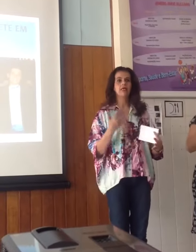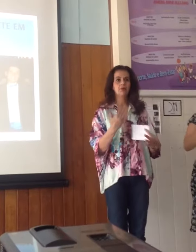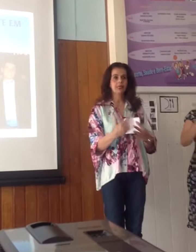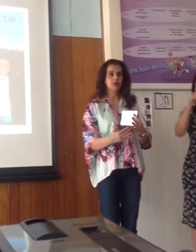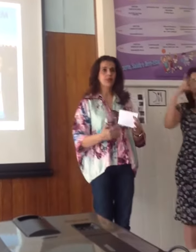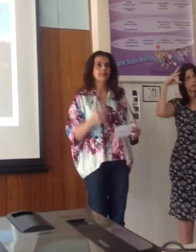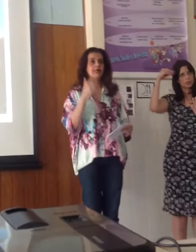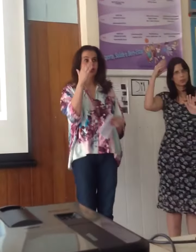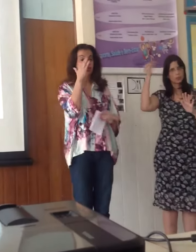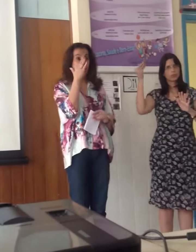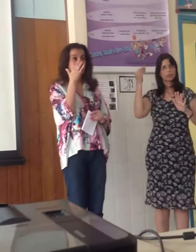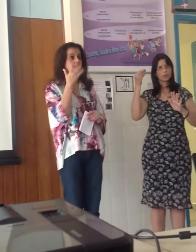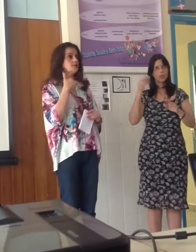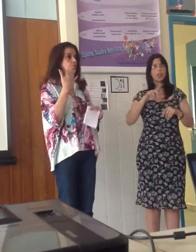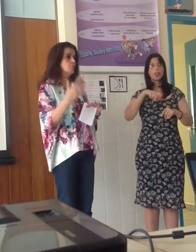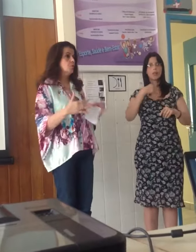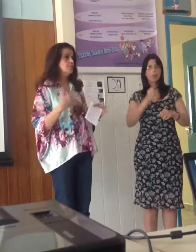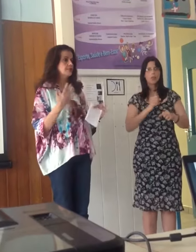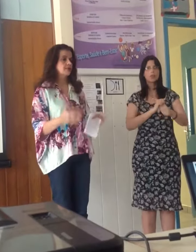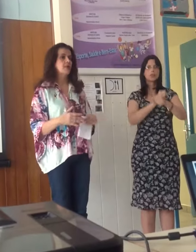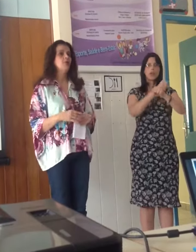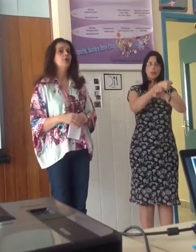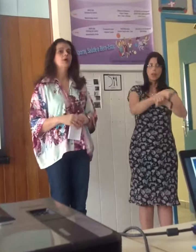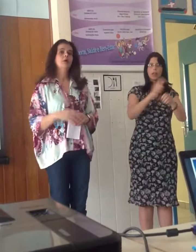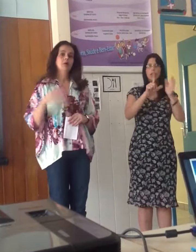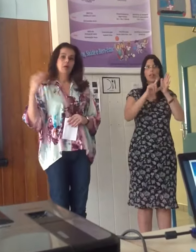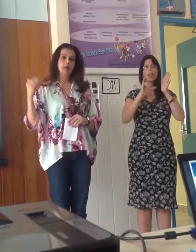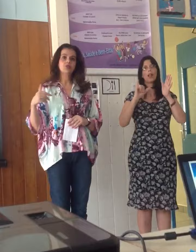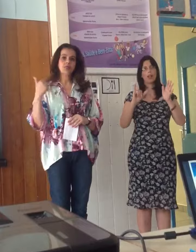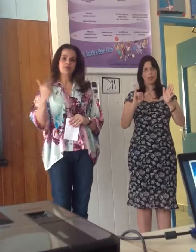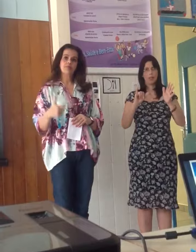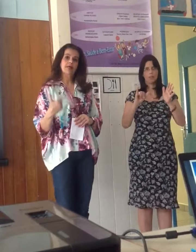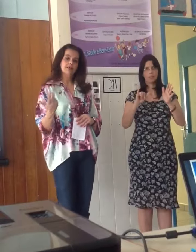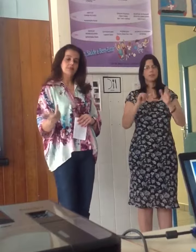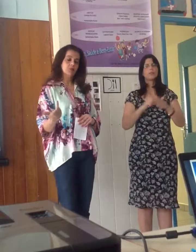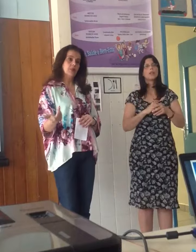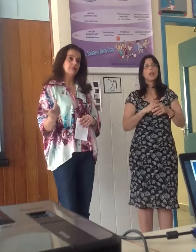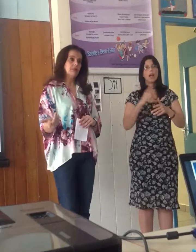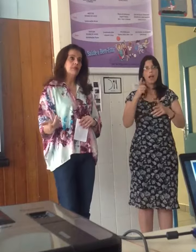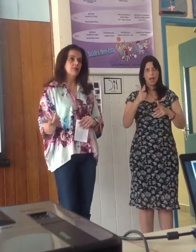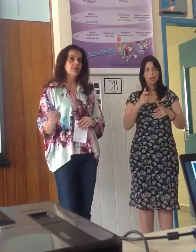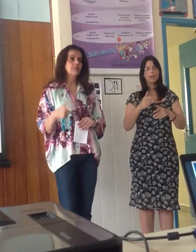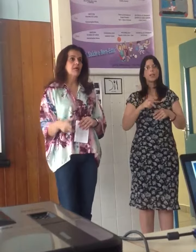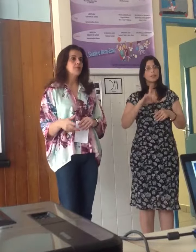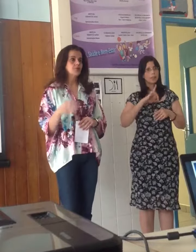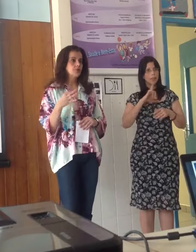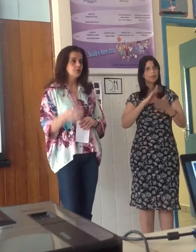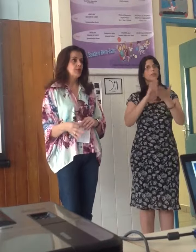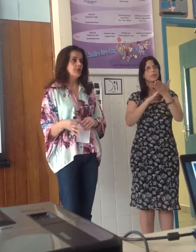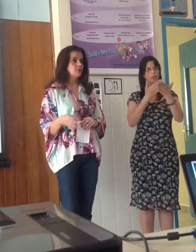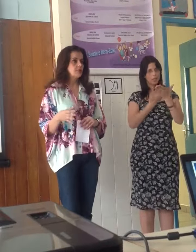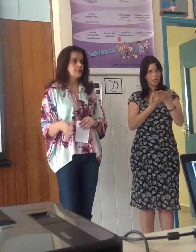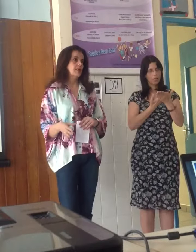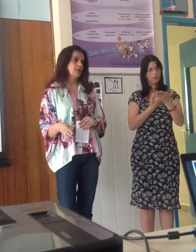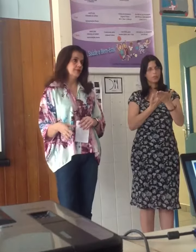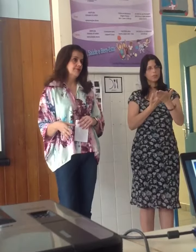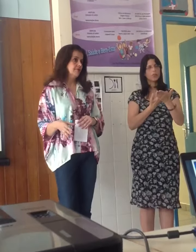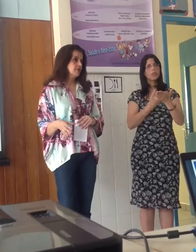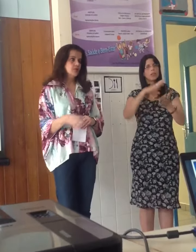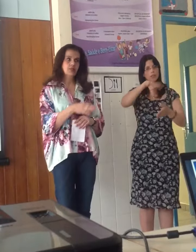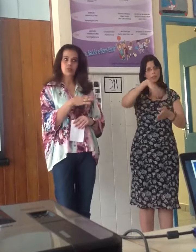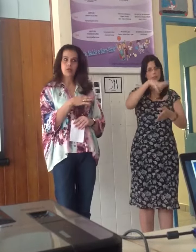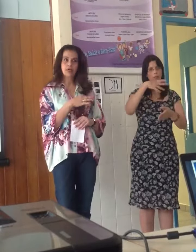da lei ou da autoridade das faculdades, do mundo e tal, ele já passou a ter um intérprete direto na